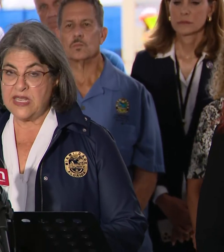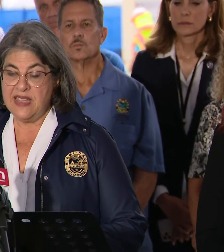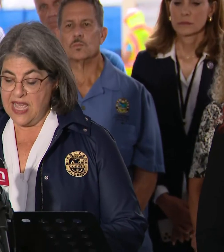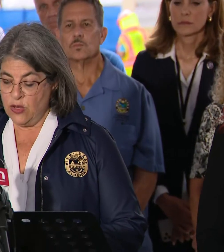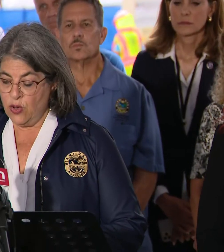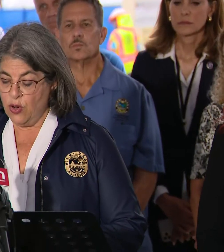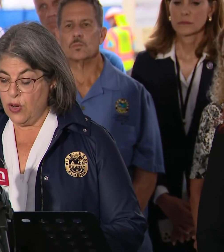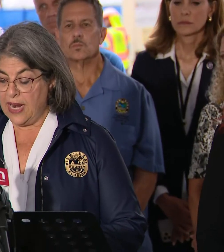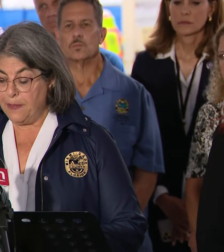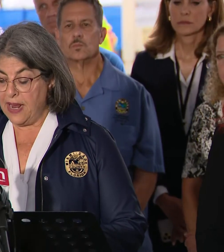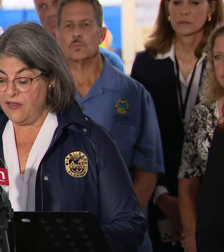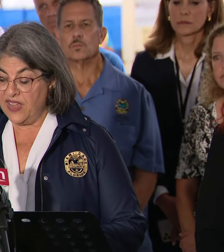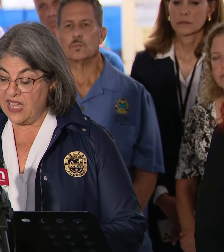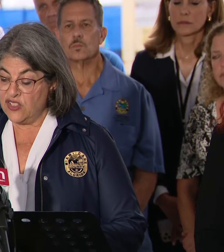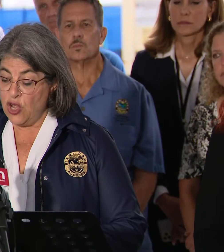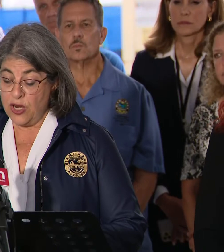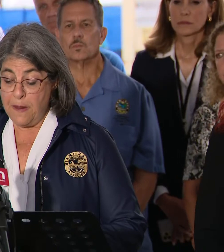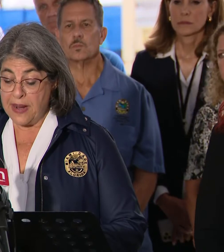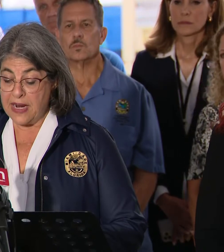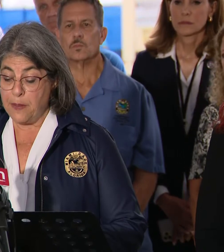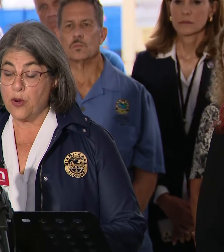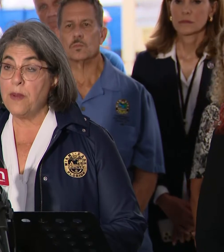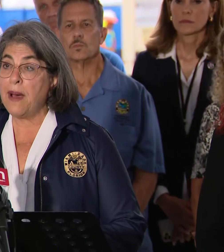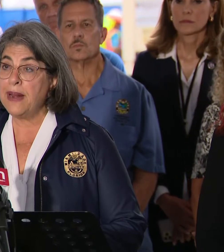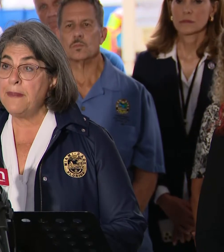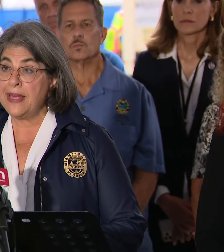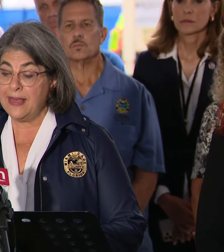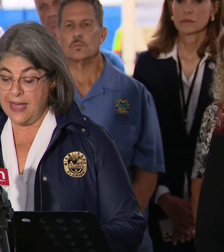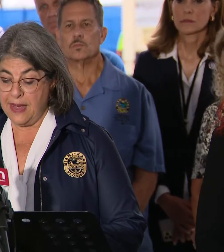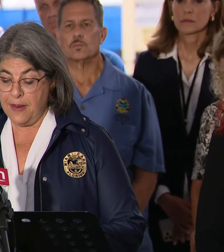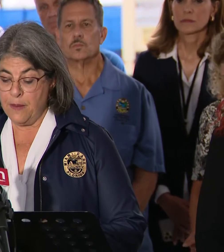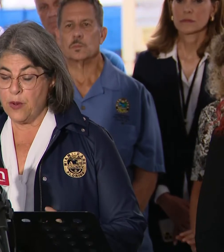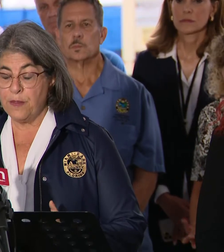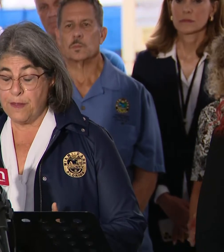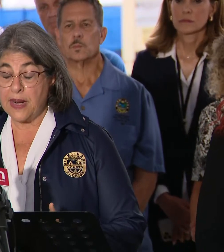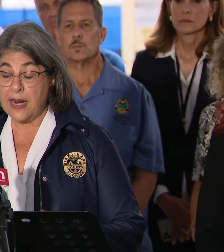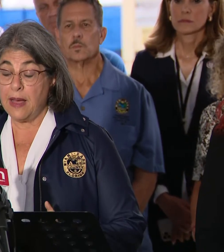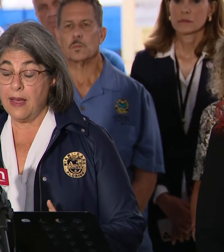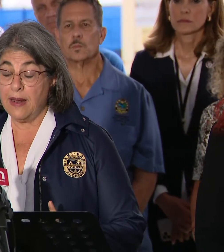Estamos procediendo con la planificación para la probable